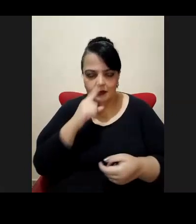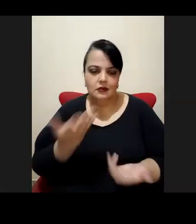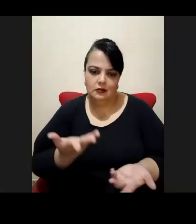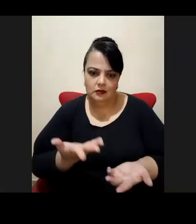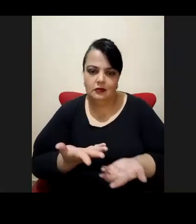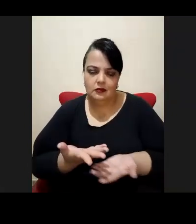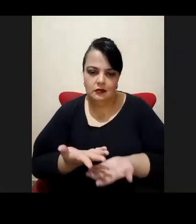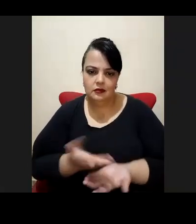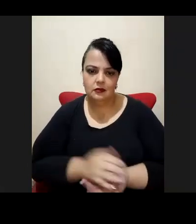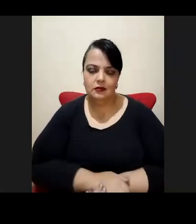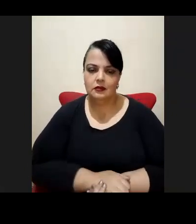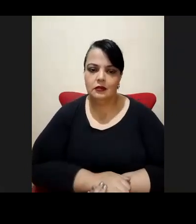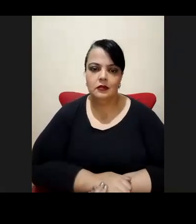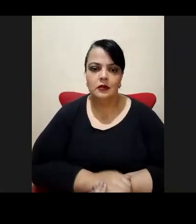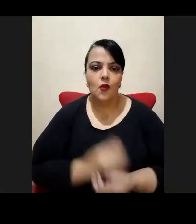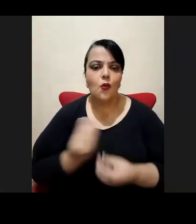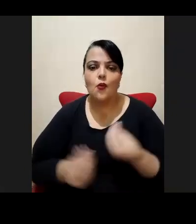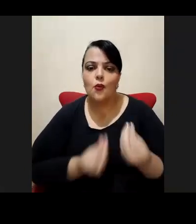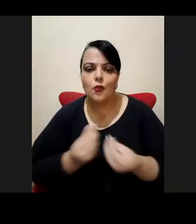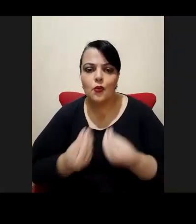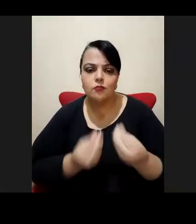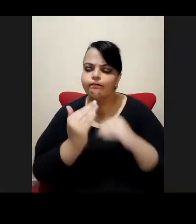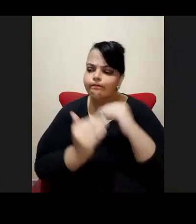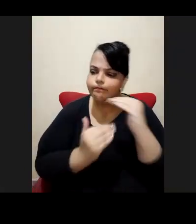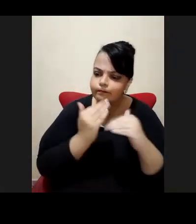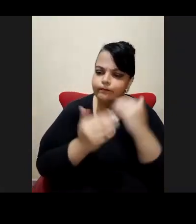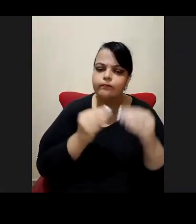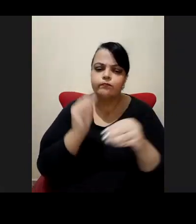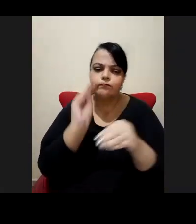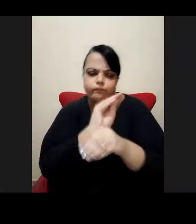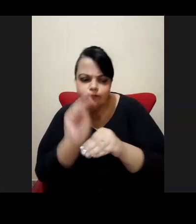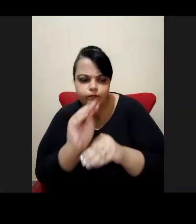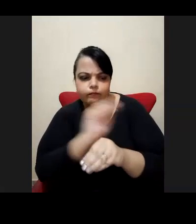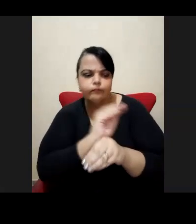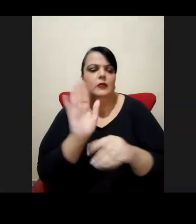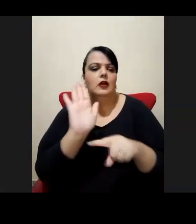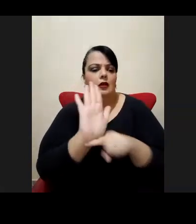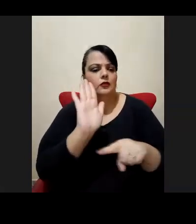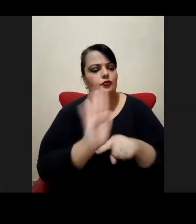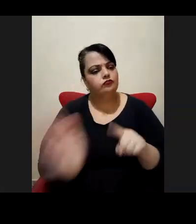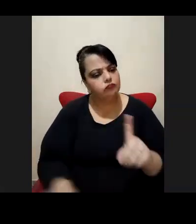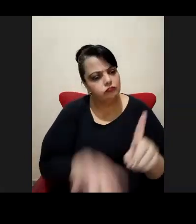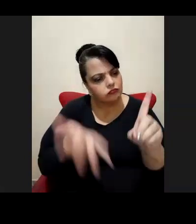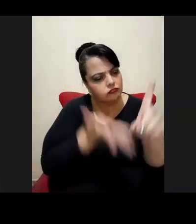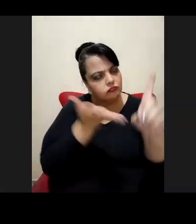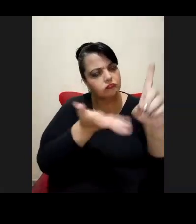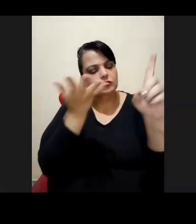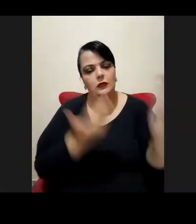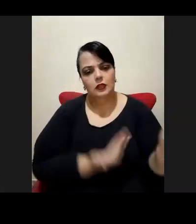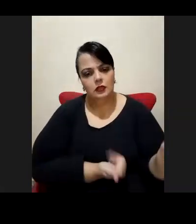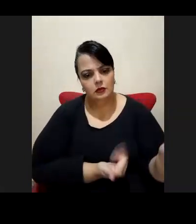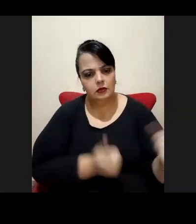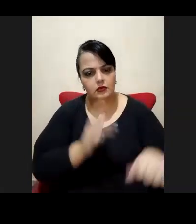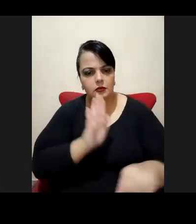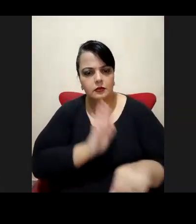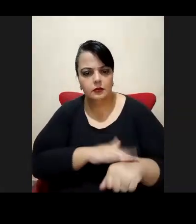E como é que a gente constrói, né, um sujeito, ou como é que a gente ajuda esse sujeito a chegar na adolescência com o maior